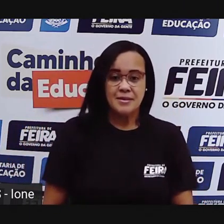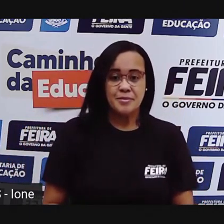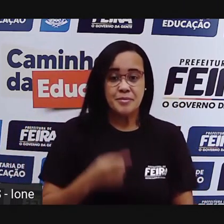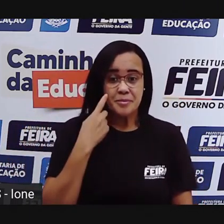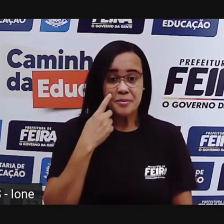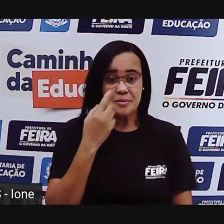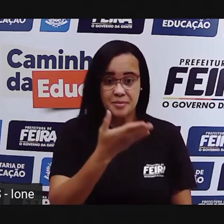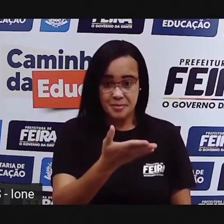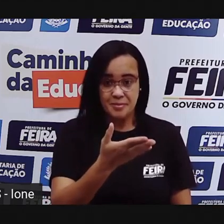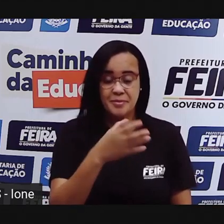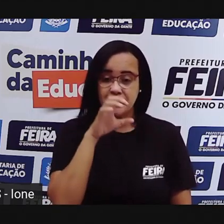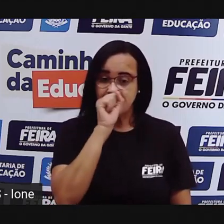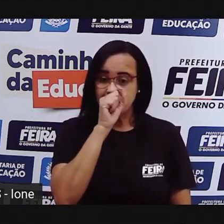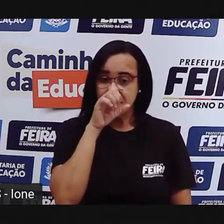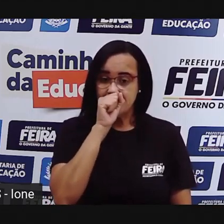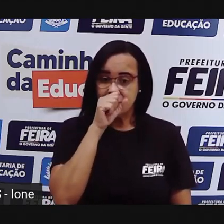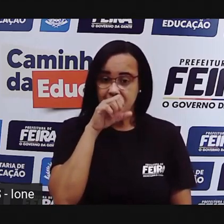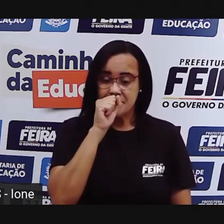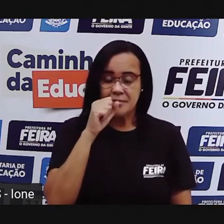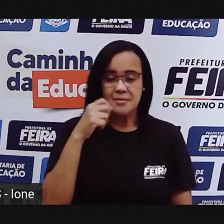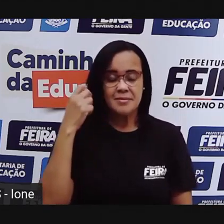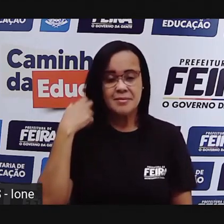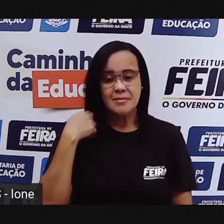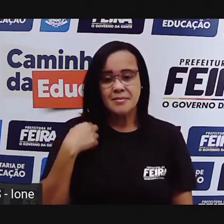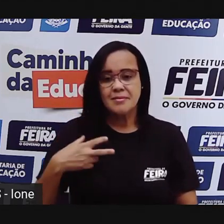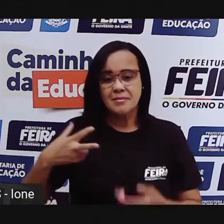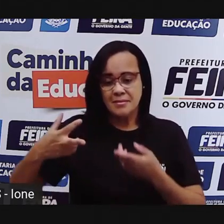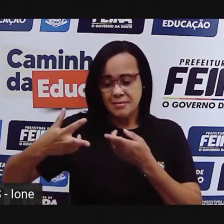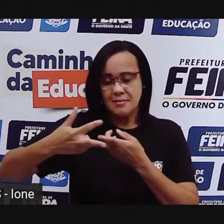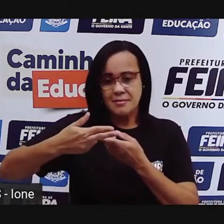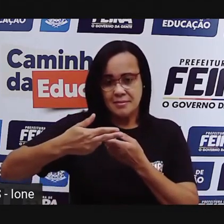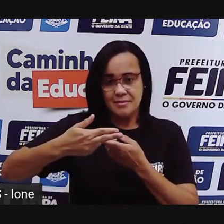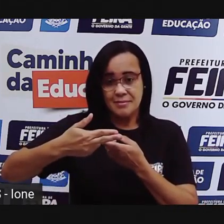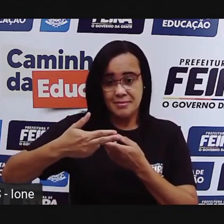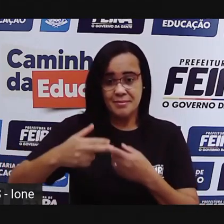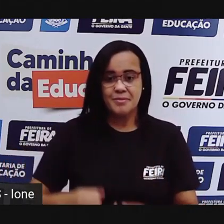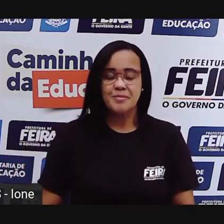o laranja. Vamos colocar. Vamos recortar aqui o laranja.